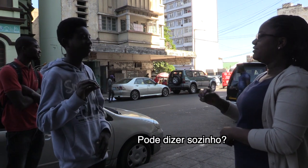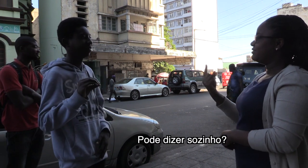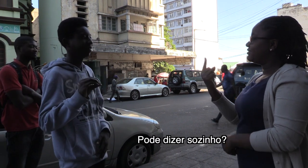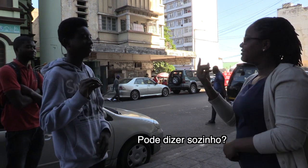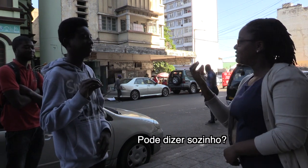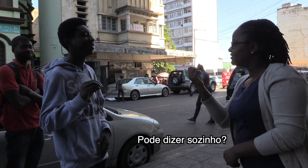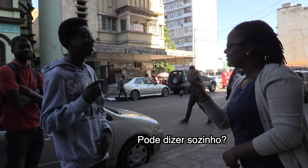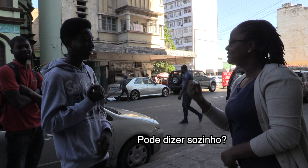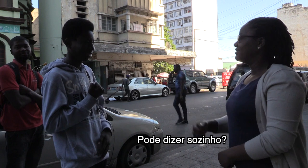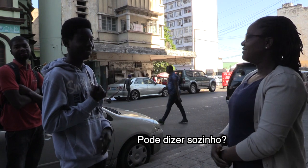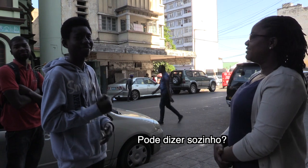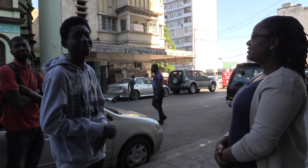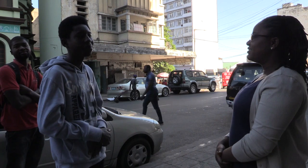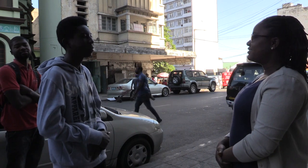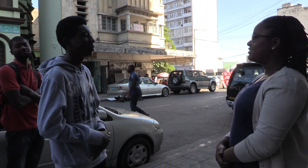Pode dizer sozinho?